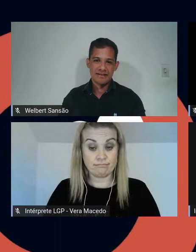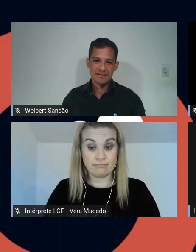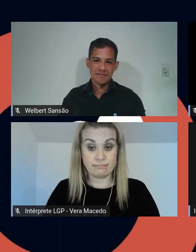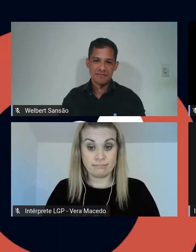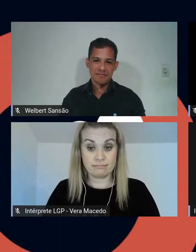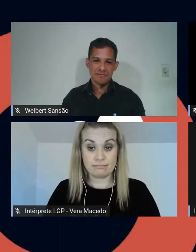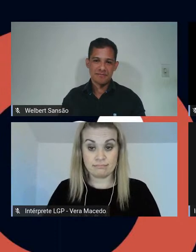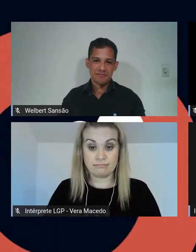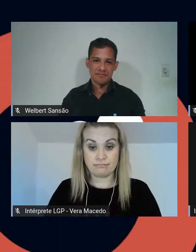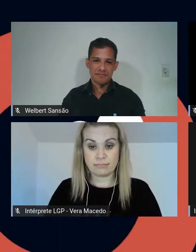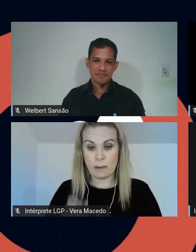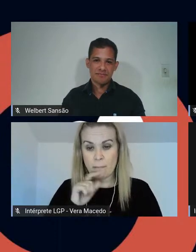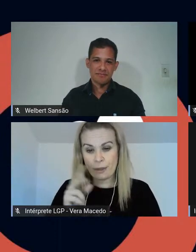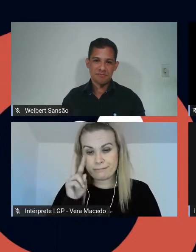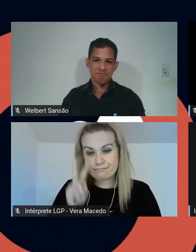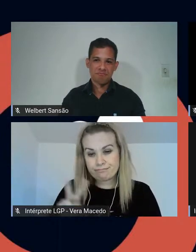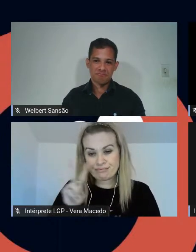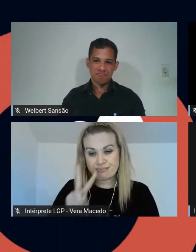Podem dar uma observada